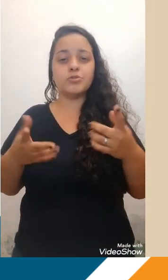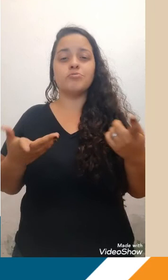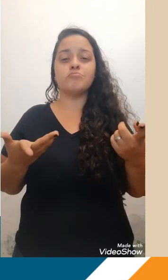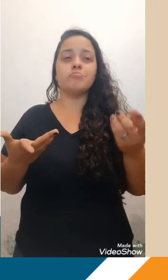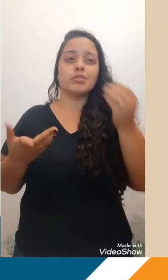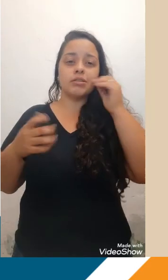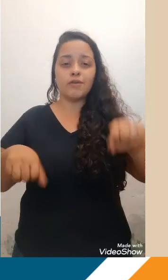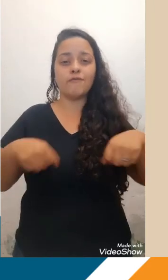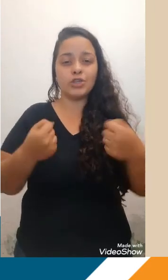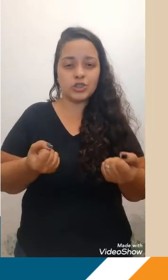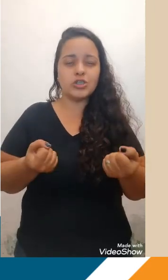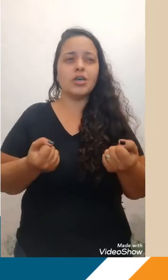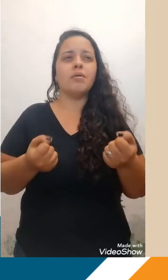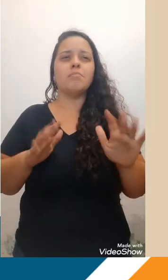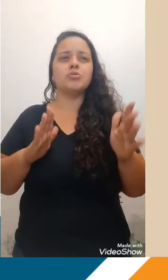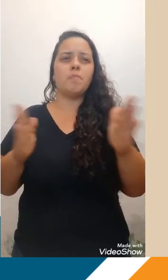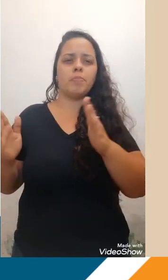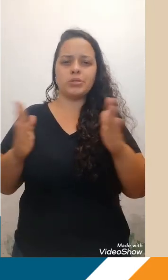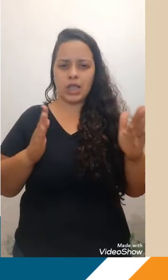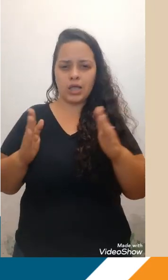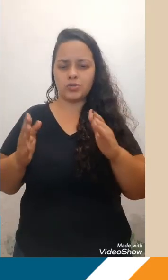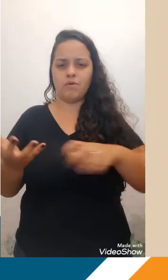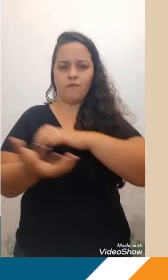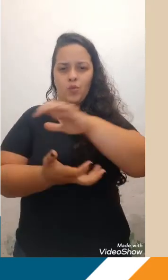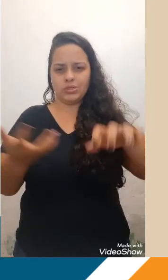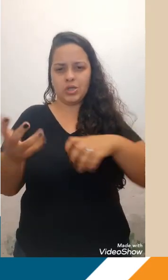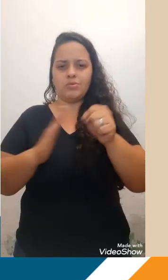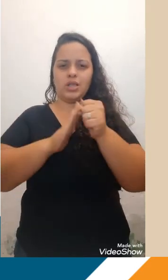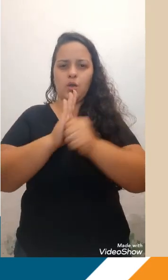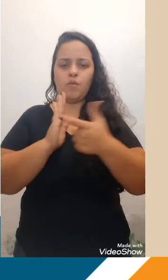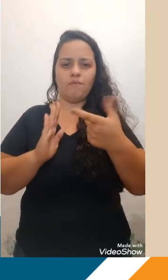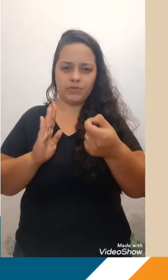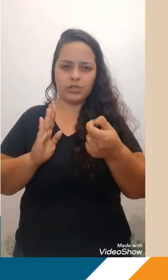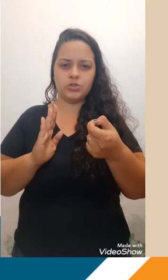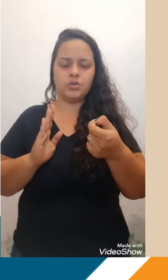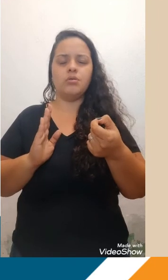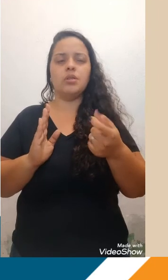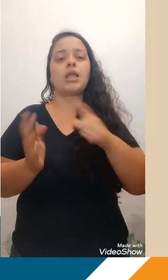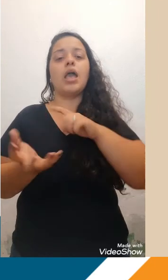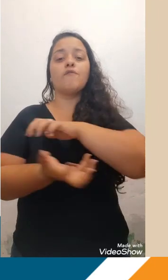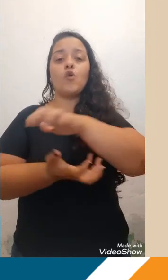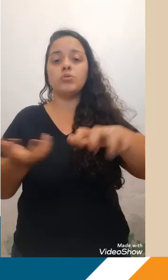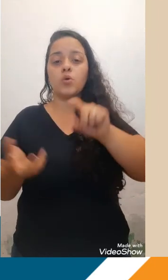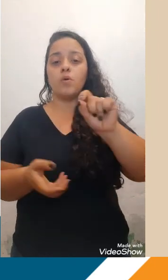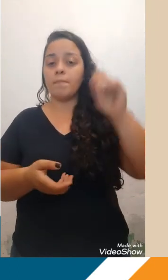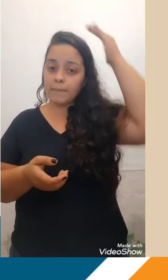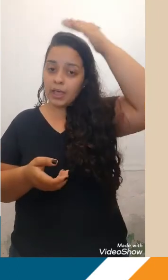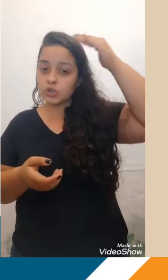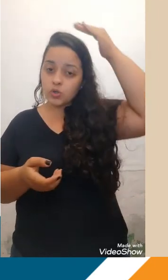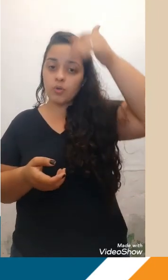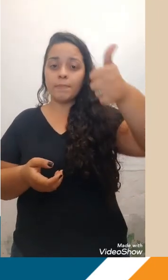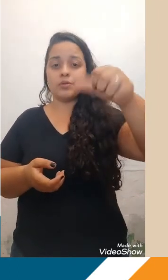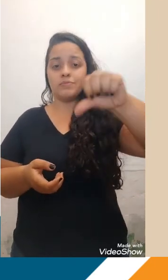setor, inclusive, num dos grandes processos revolucionários do século XX, a famosa Revolução Mexicana dos